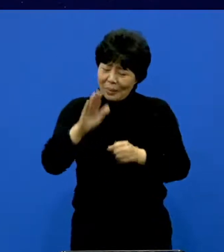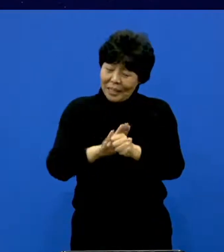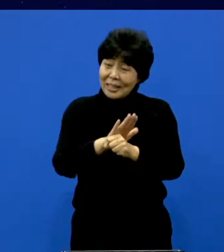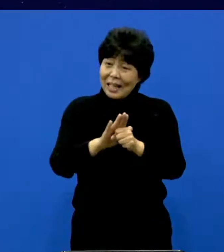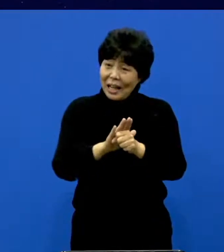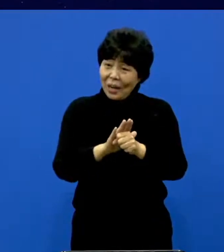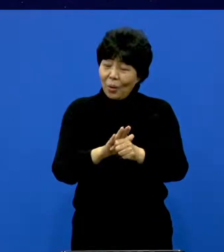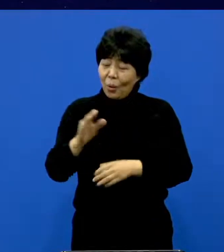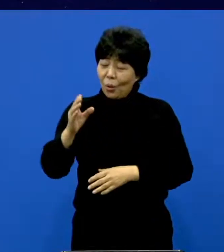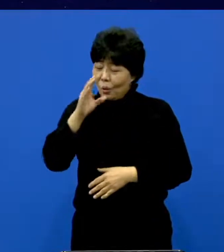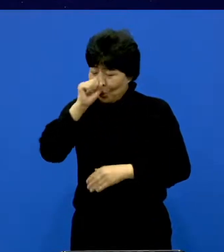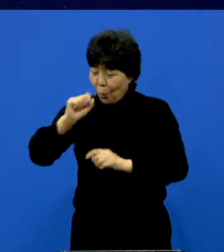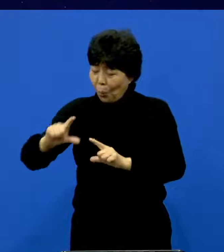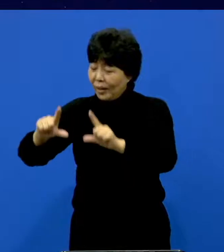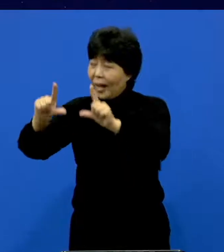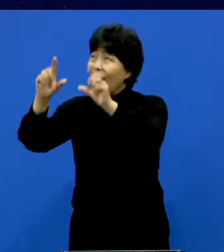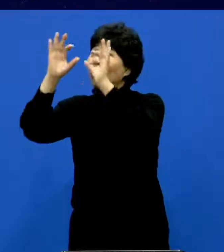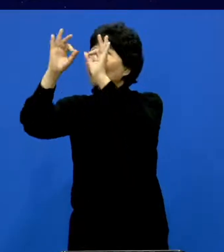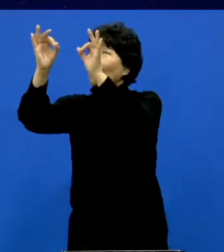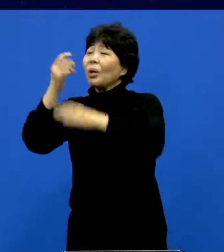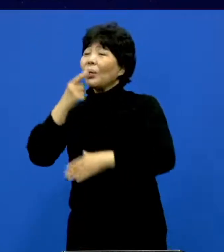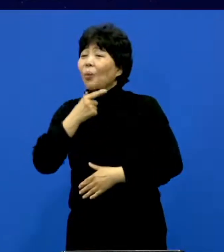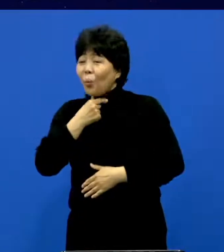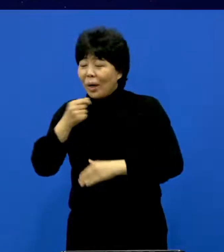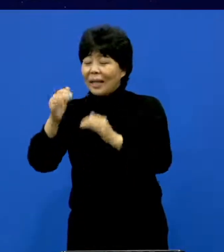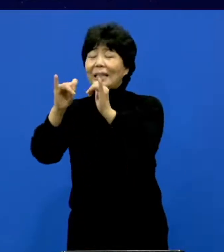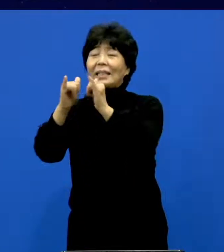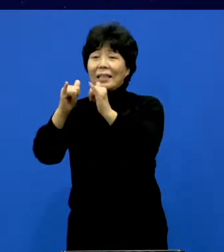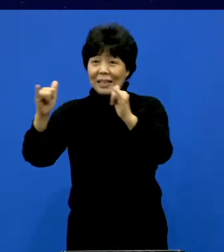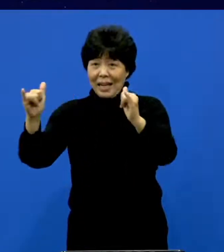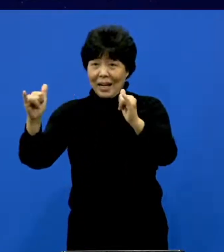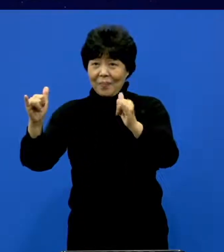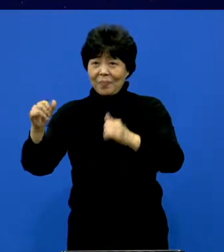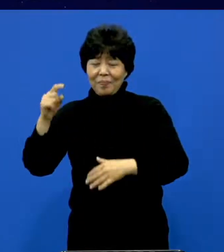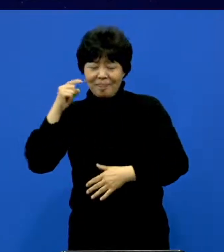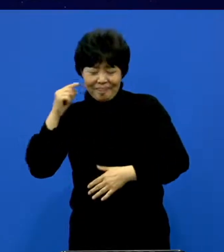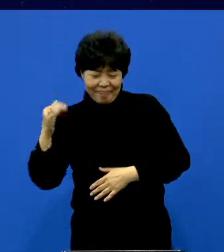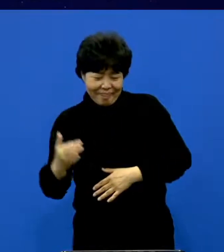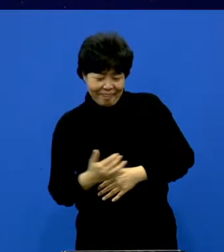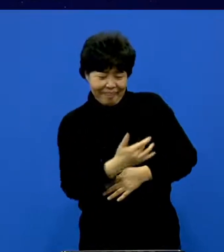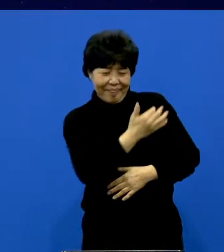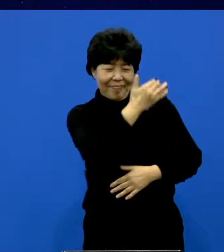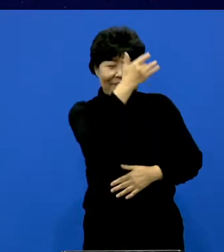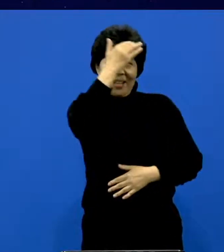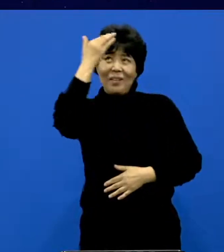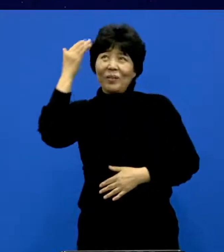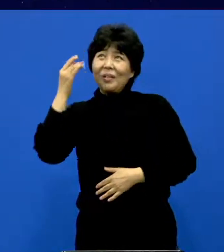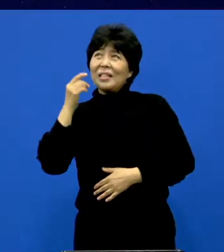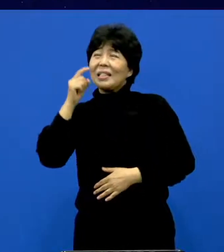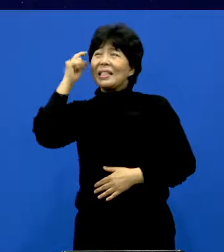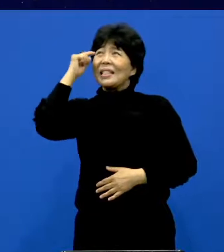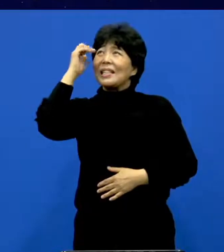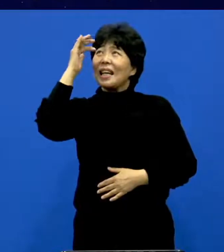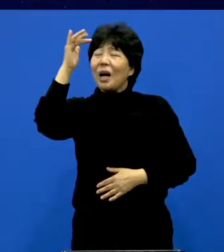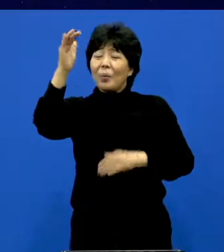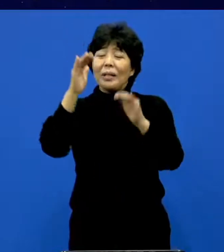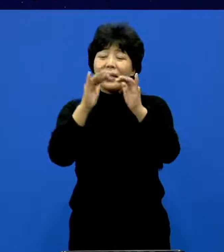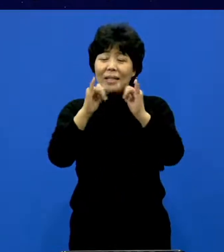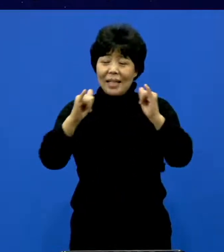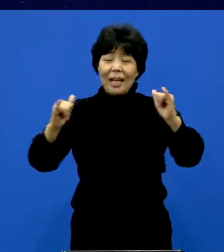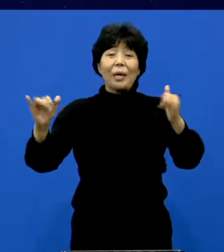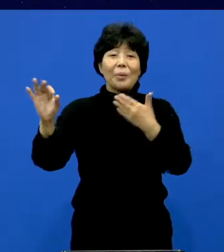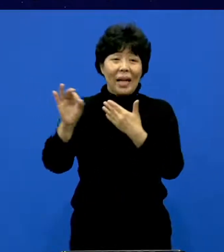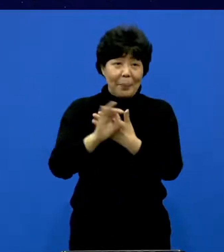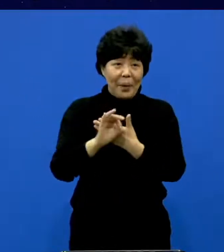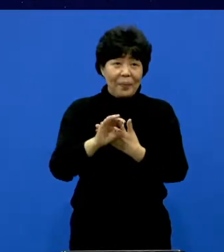보기를 원하는 자들, 그 말은 그 아름다운 것을 꿈꾸고 좋은 것을 사모하는 사람들이라면 악의